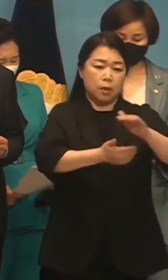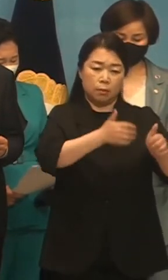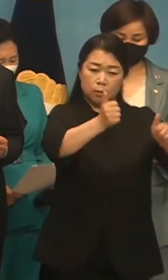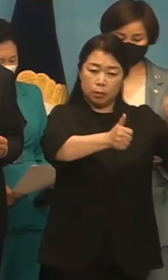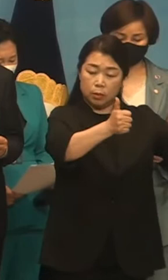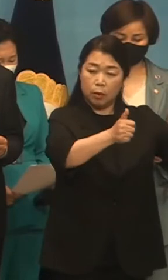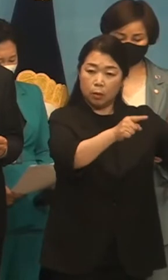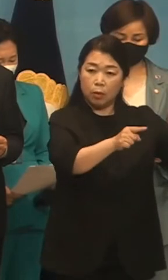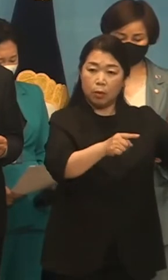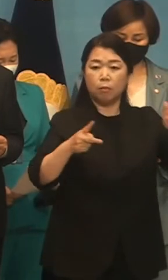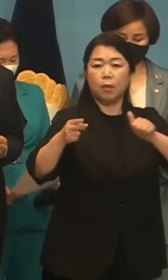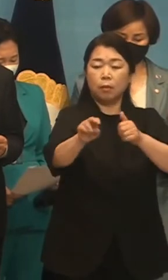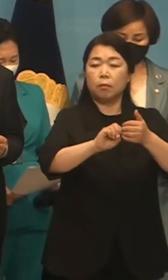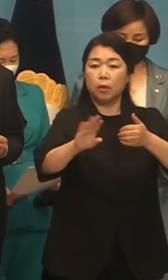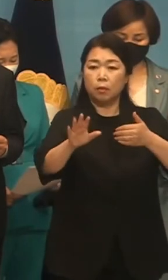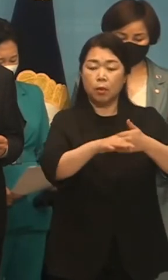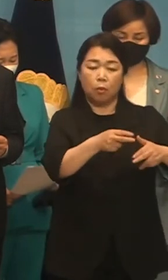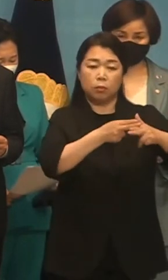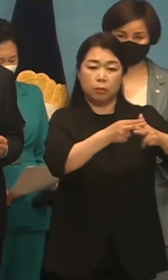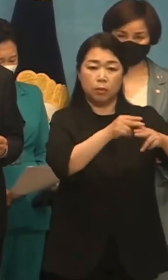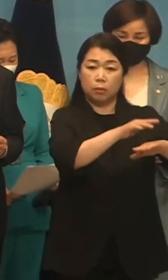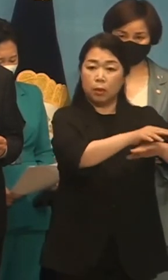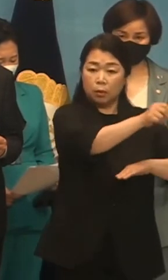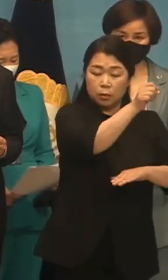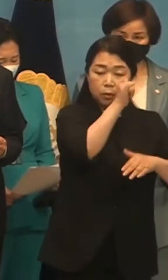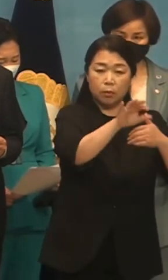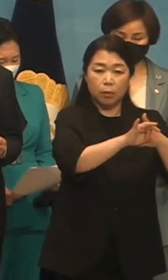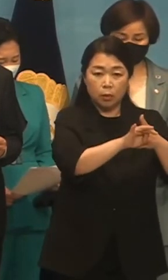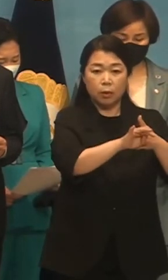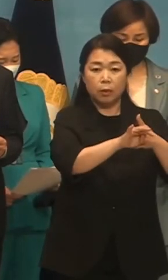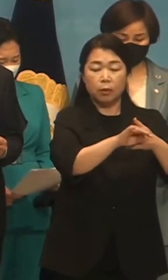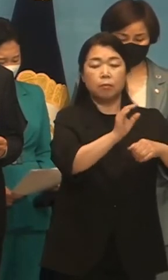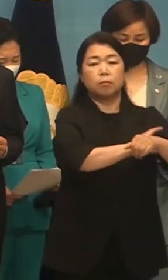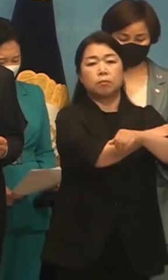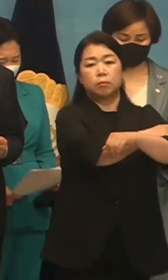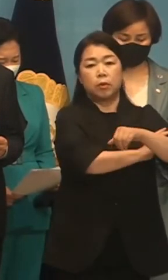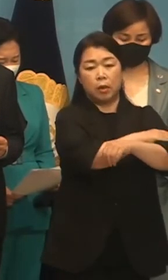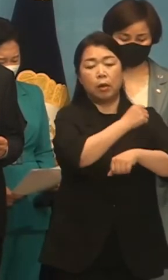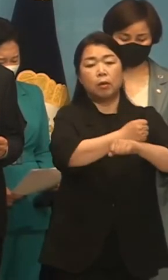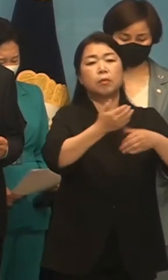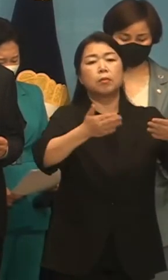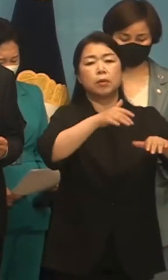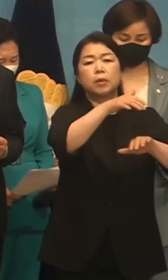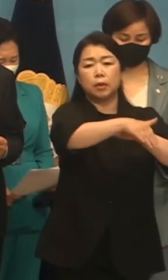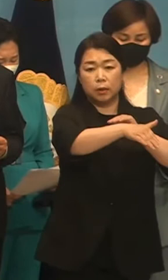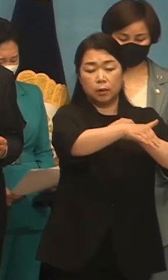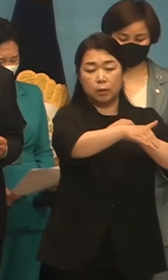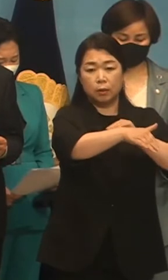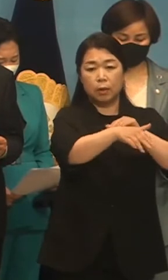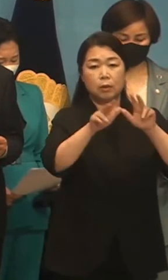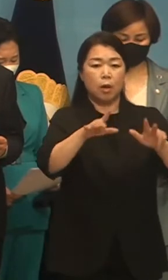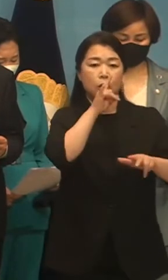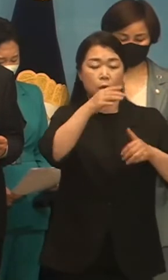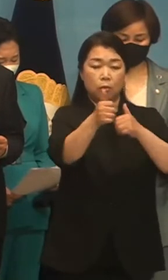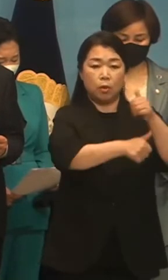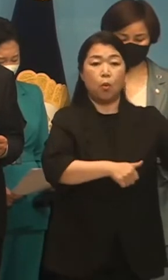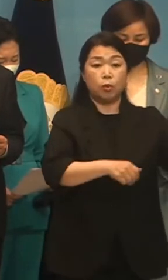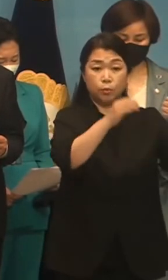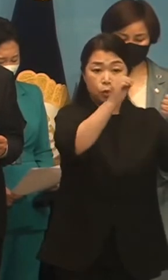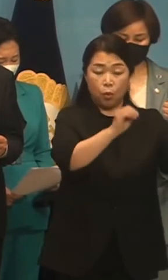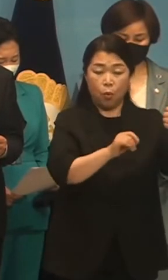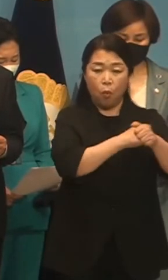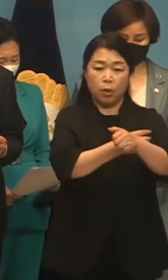예비경선 포도포에서 독점적으로 100%의 권한을 행사하는 예비경선 선출권을 중앙위